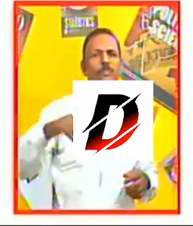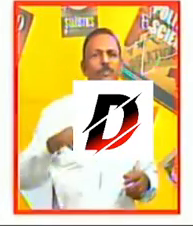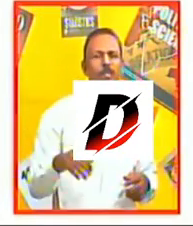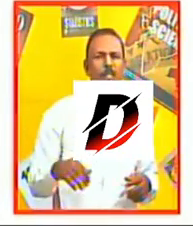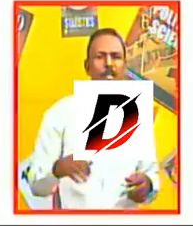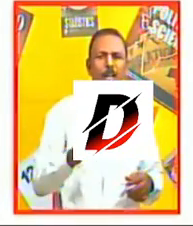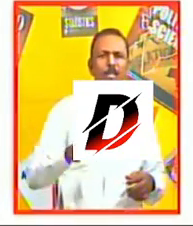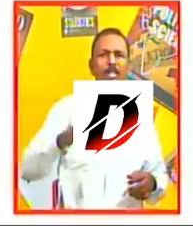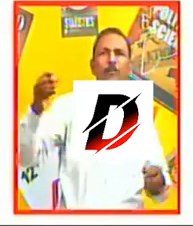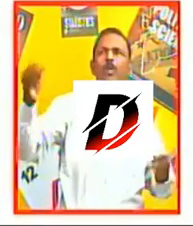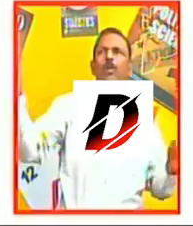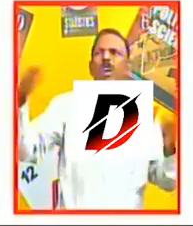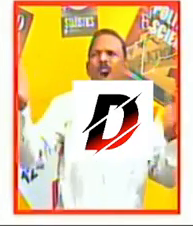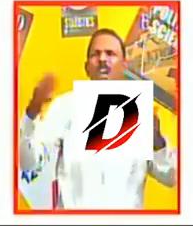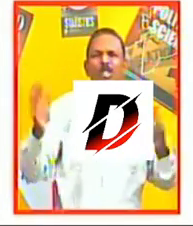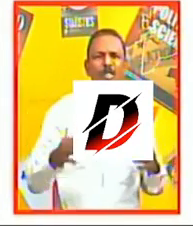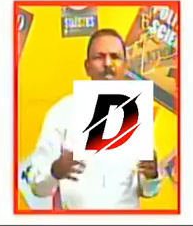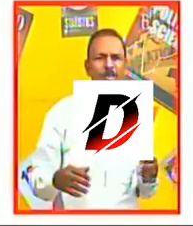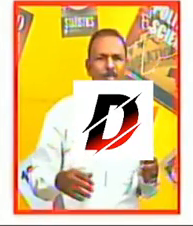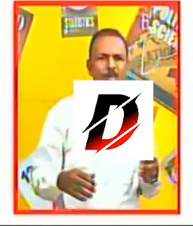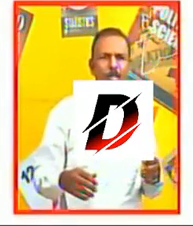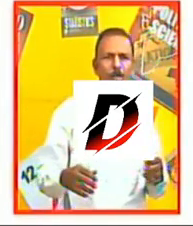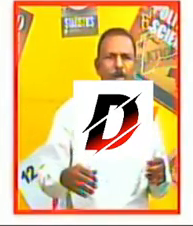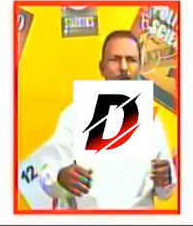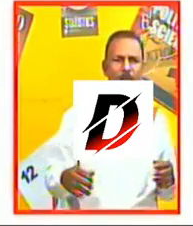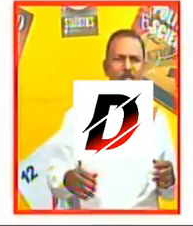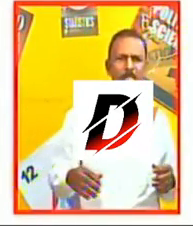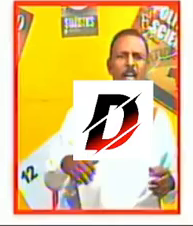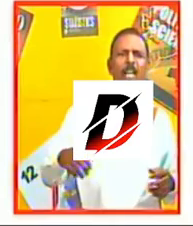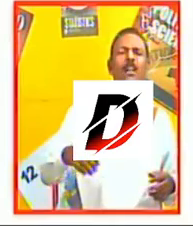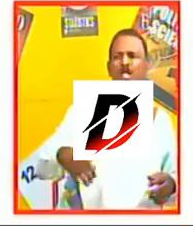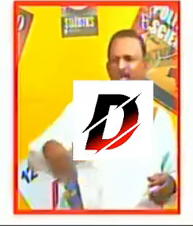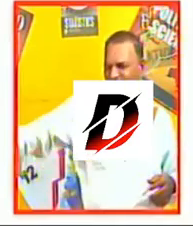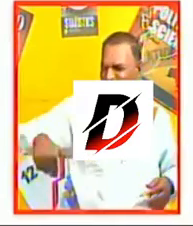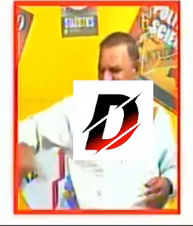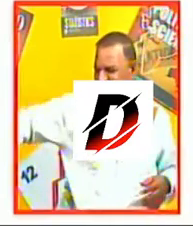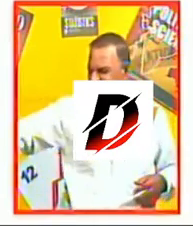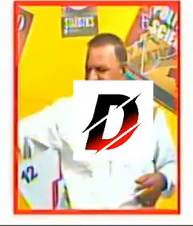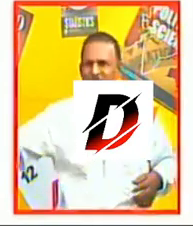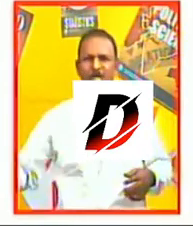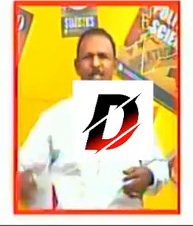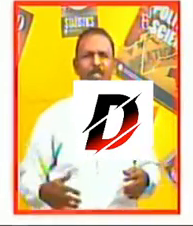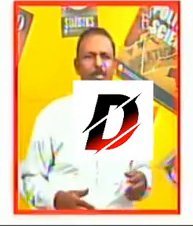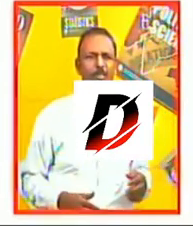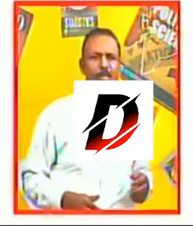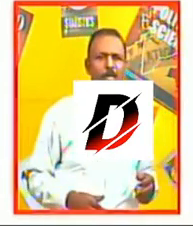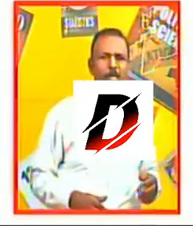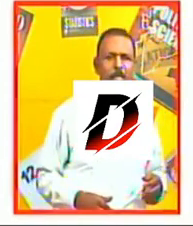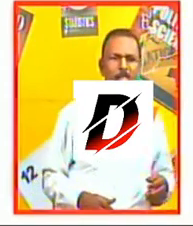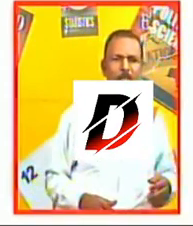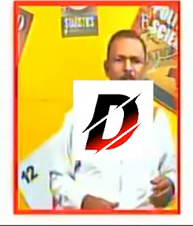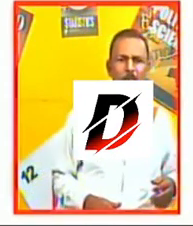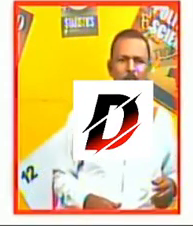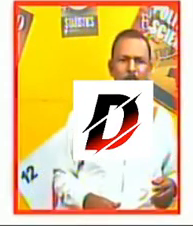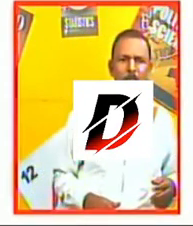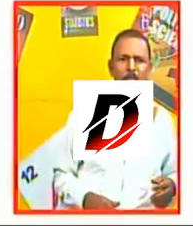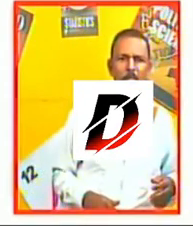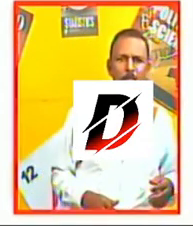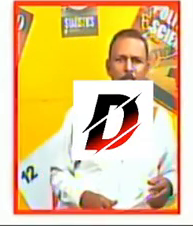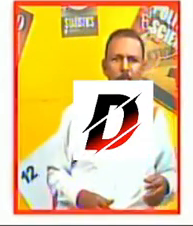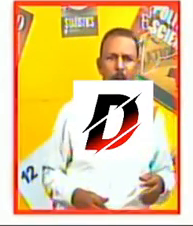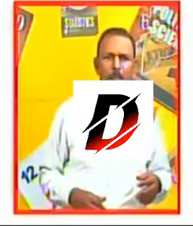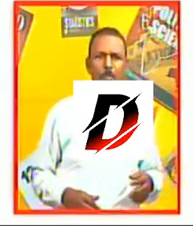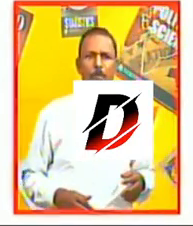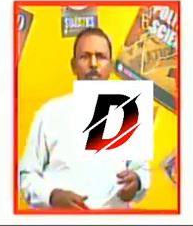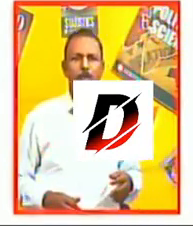அமைந்துள்ள தொலைவு, பருவக்காற்று, நிலத்தோற்றம், ஜெட் காற்றோட்டங்கள். இதை மட்டும் நீங்கள் எழுதுனீங்கன்னா